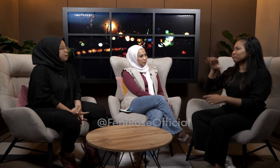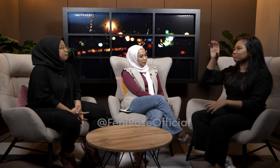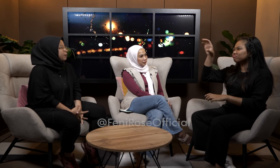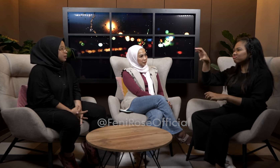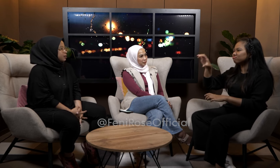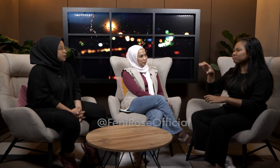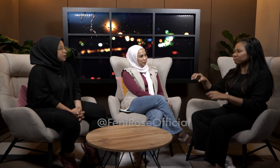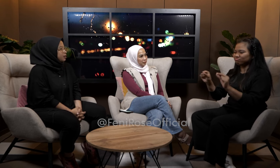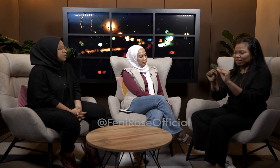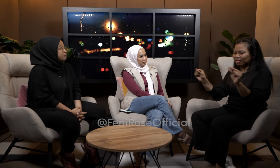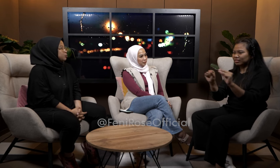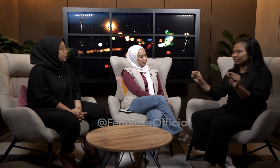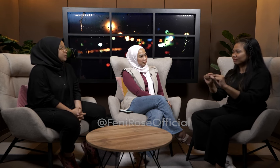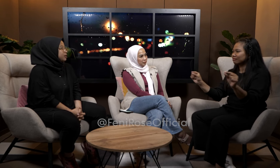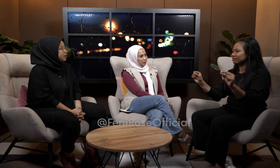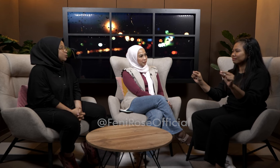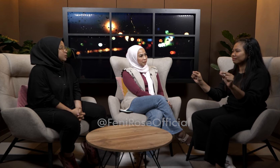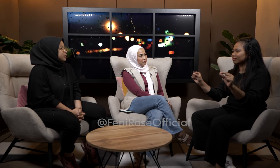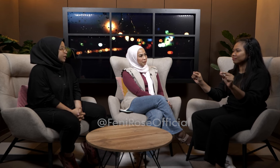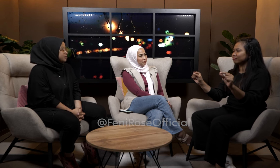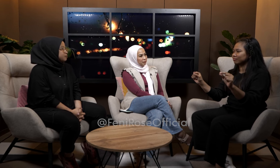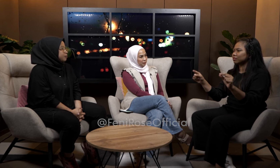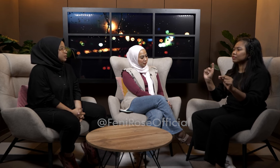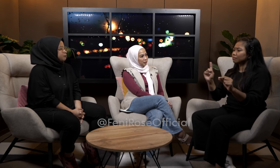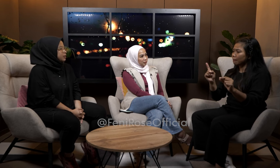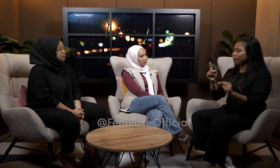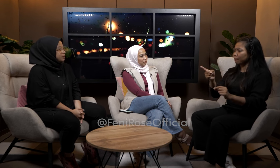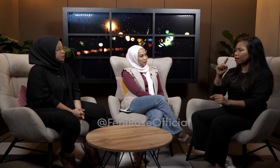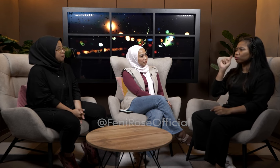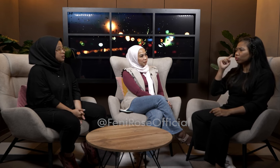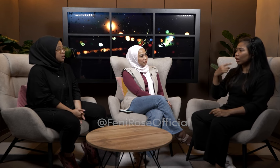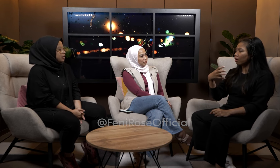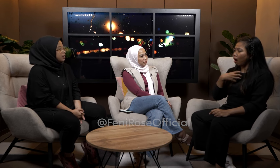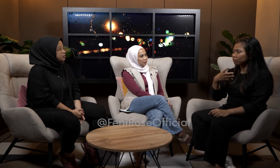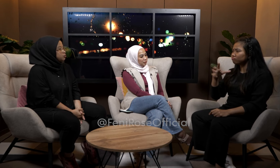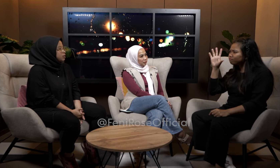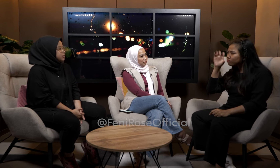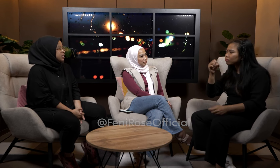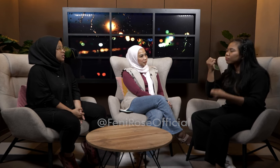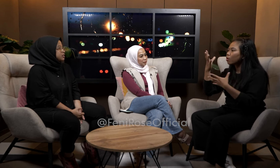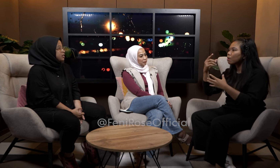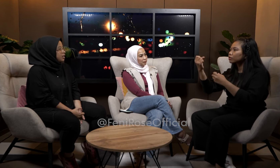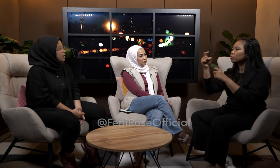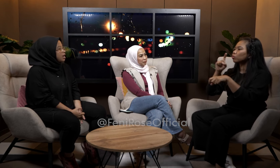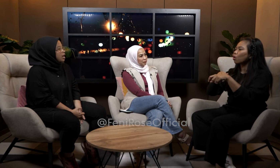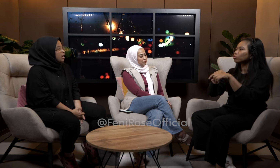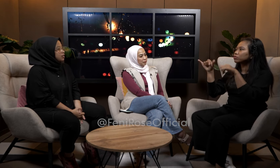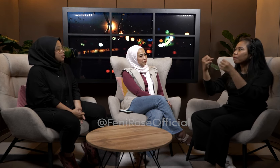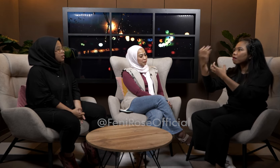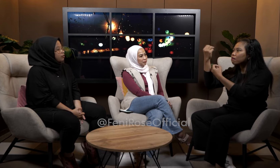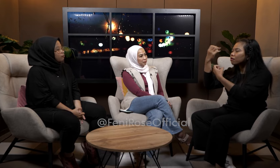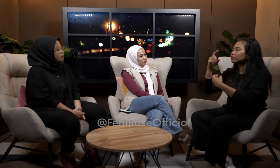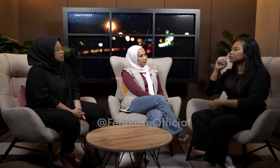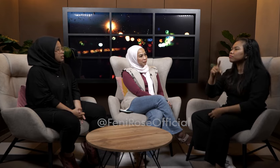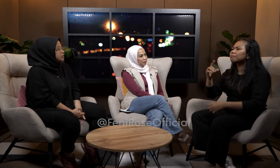keempat ya betul yang tadi itu teks Plus masing-mas masing pasangan ada juruahasa Syar t sendiri artinya informasinya